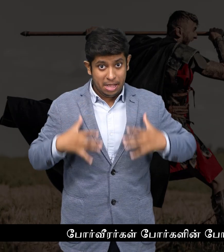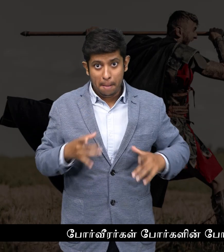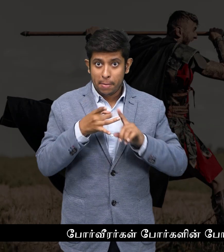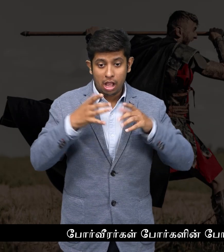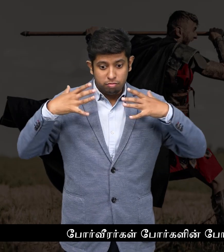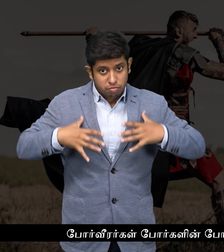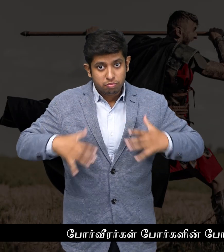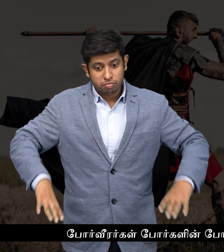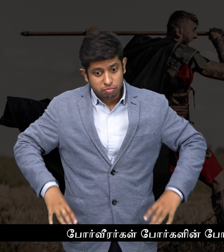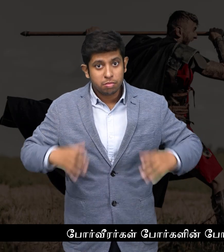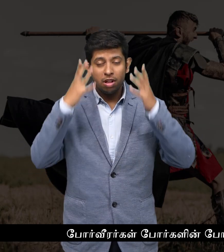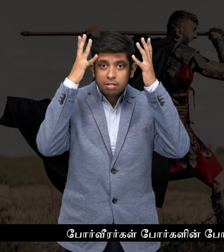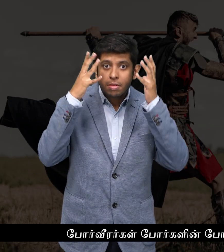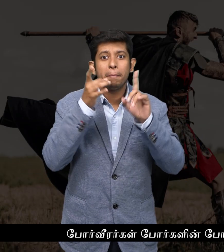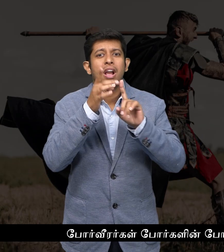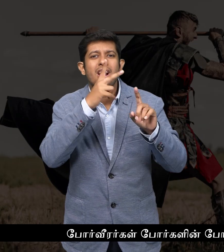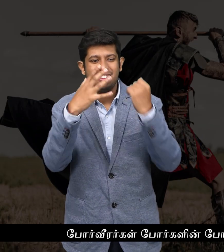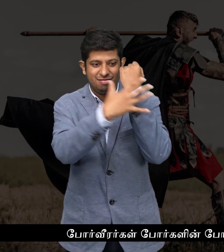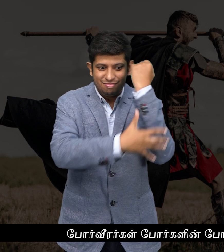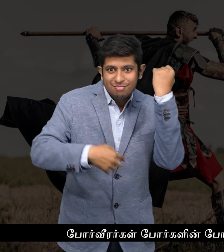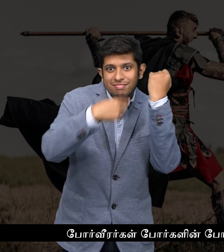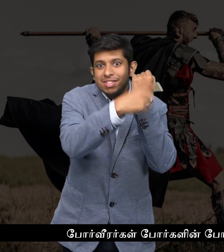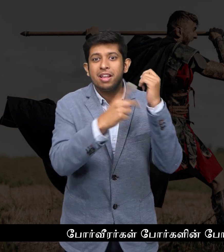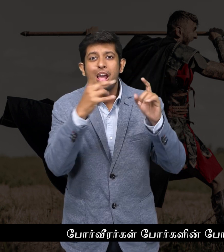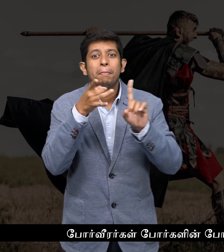உலோக கவசங்களை அணிந்தனர்.